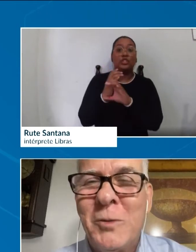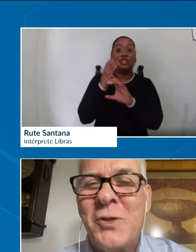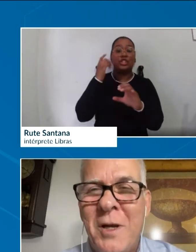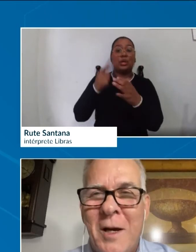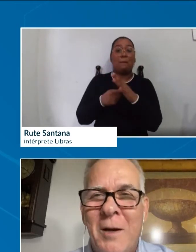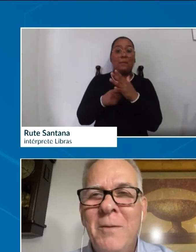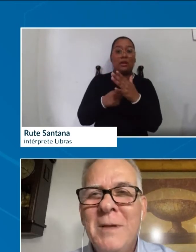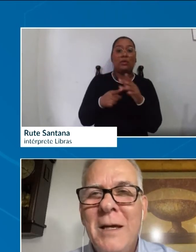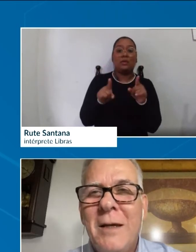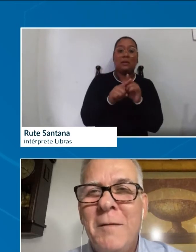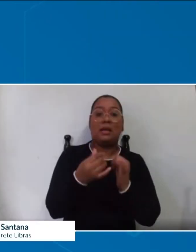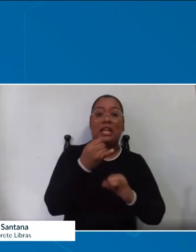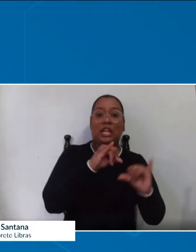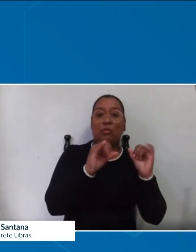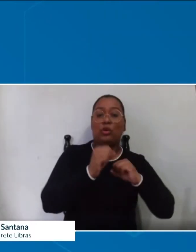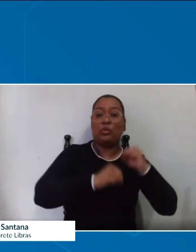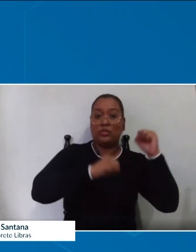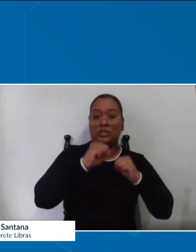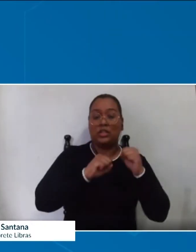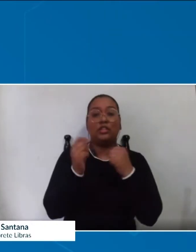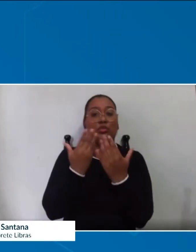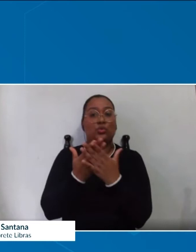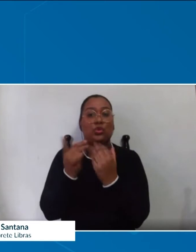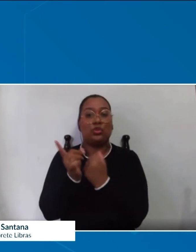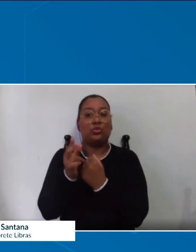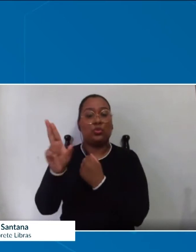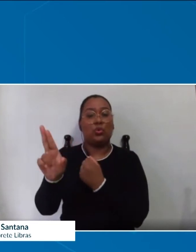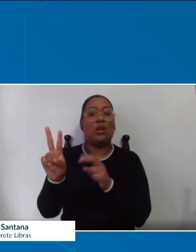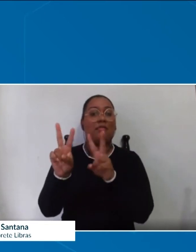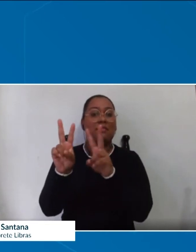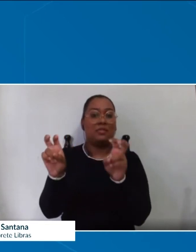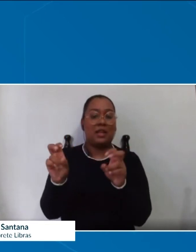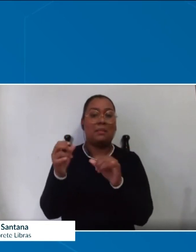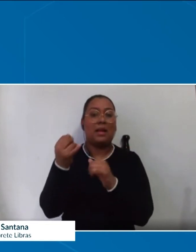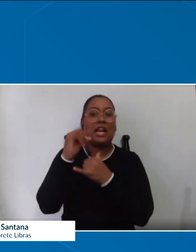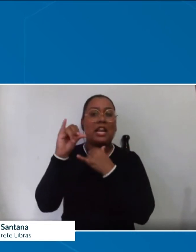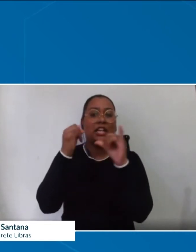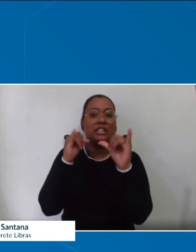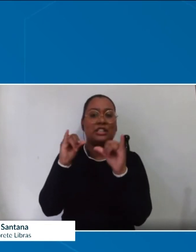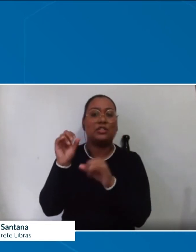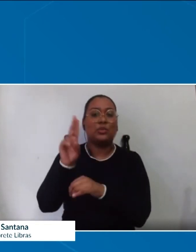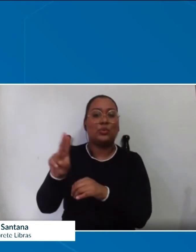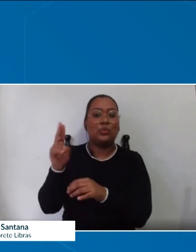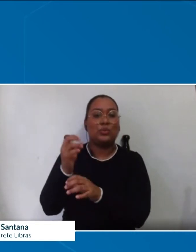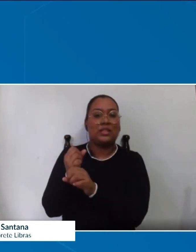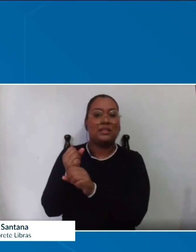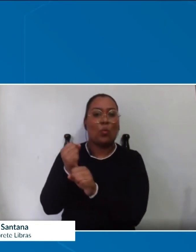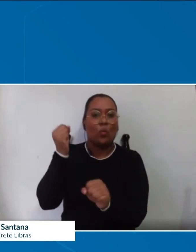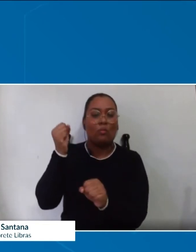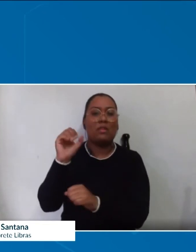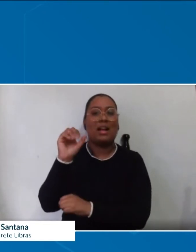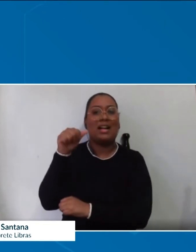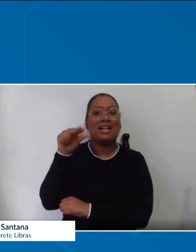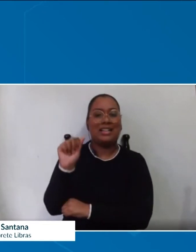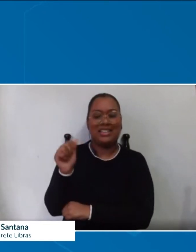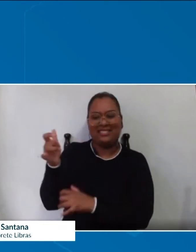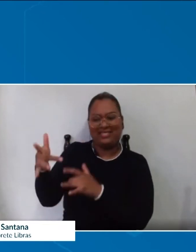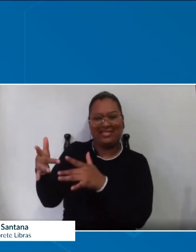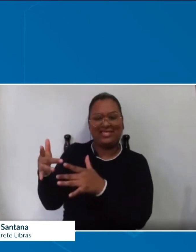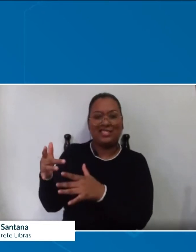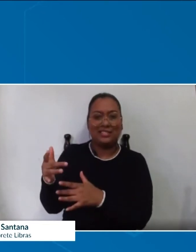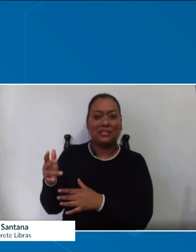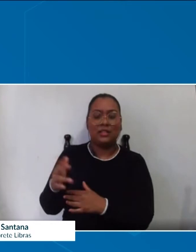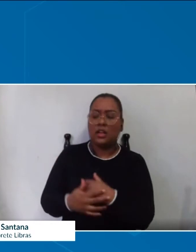sou químico industrial e fiz o doutorado com aproveitamento energético de bagaço de cana. E eu verifiquei que tem